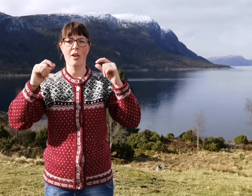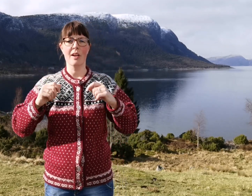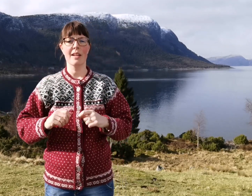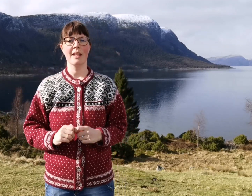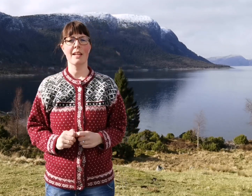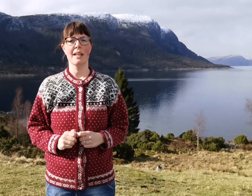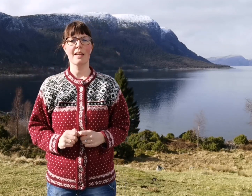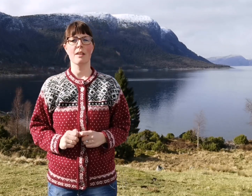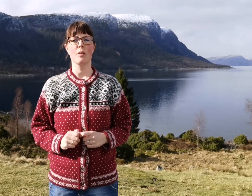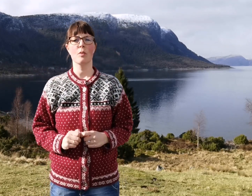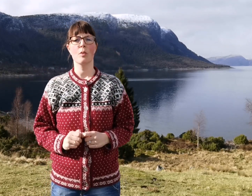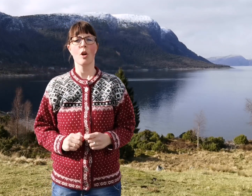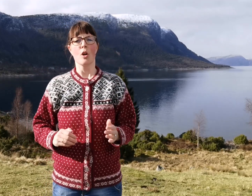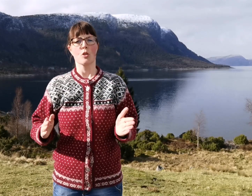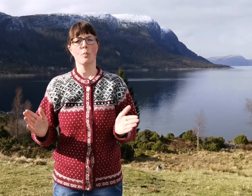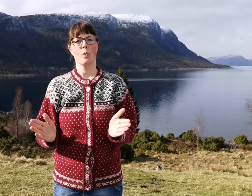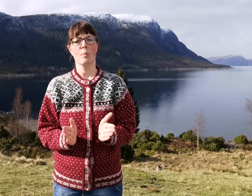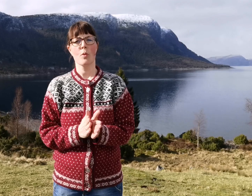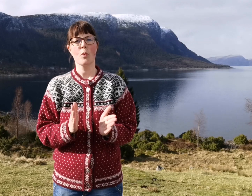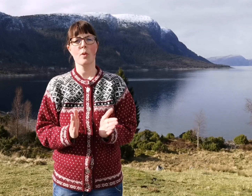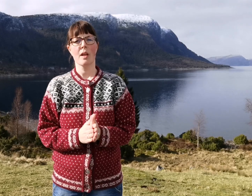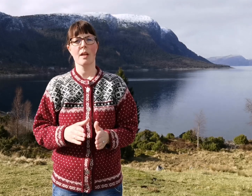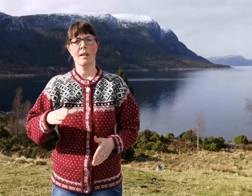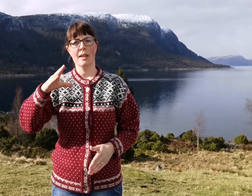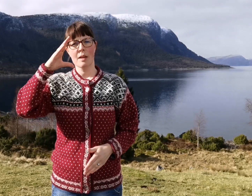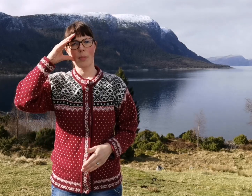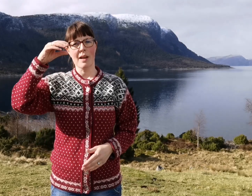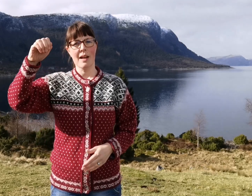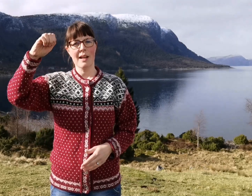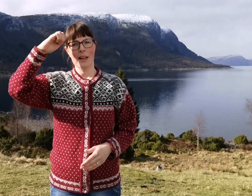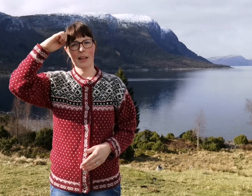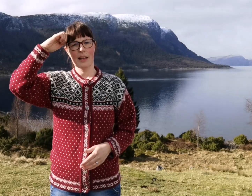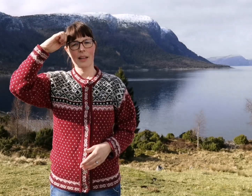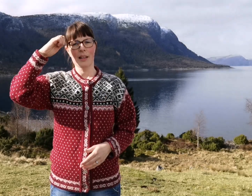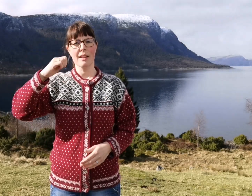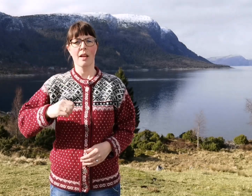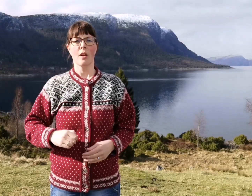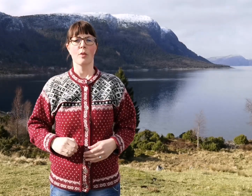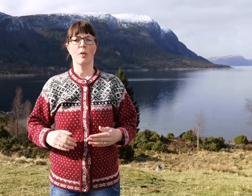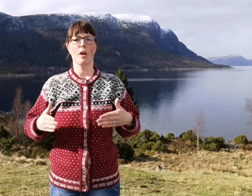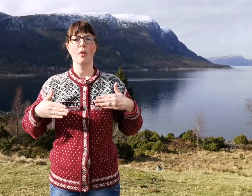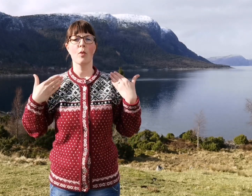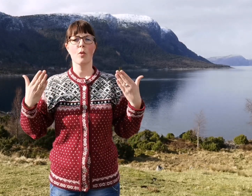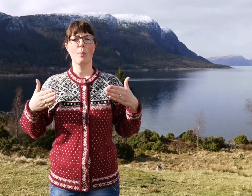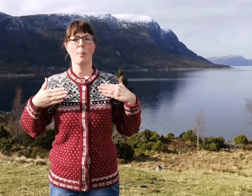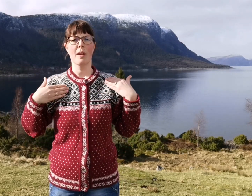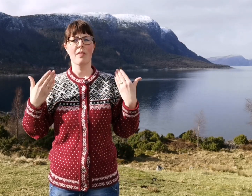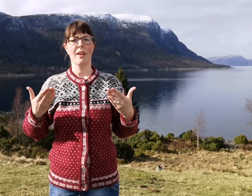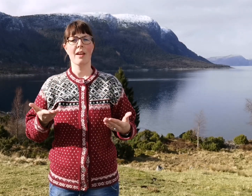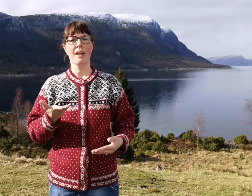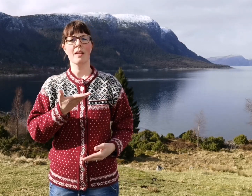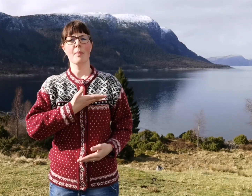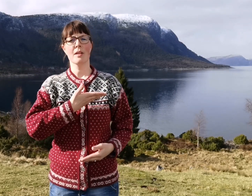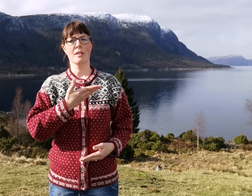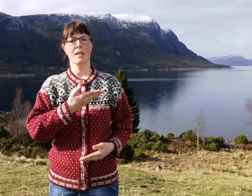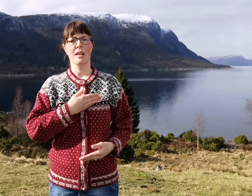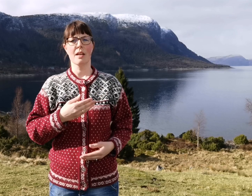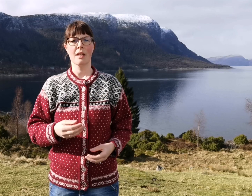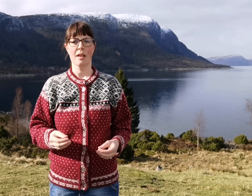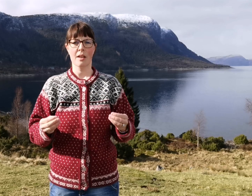karneval i Rio, se på muren i Berlin. Du kan oppleve en masse,